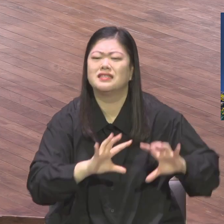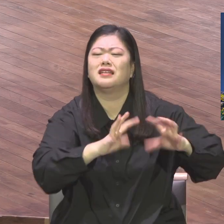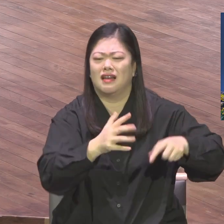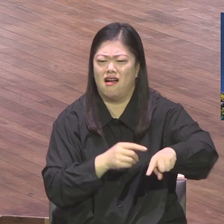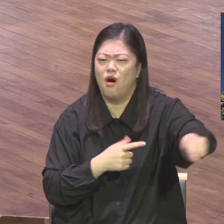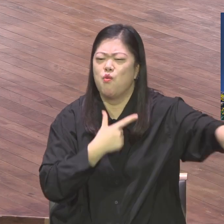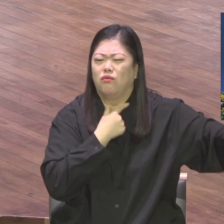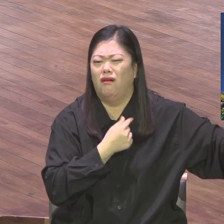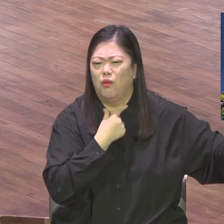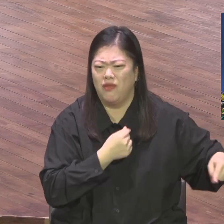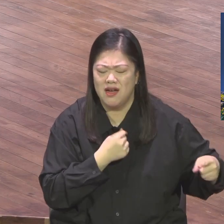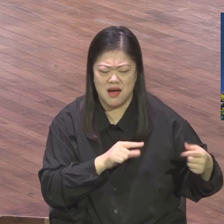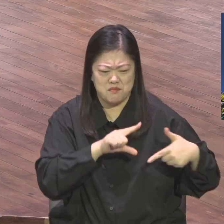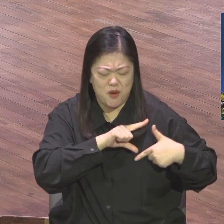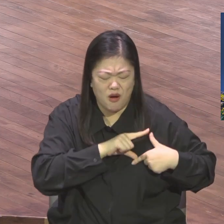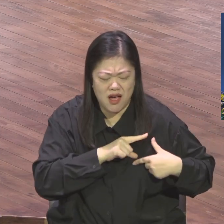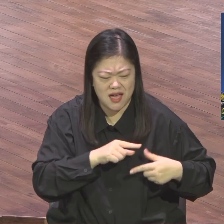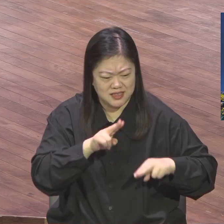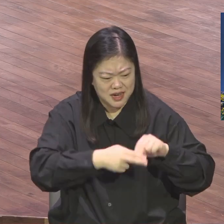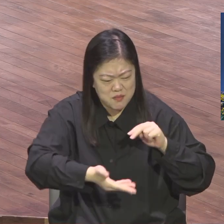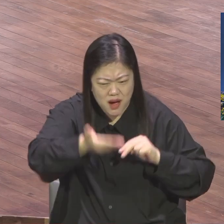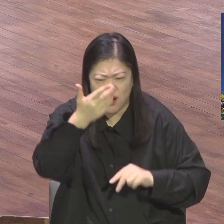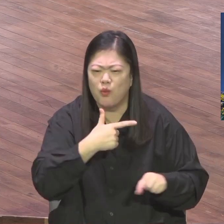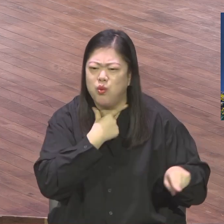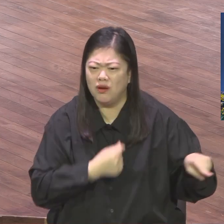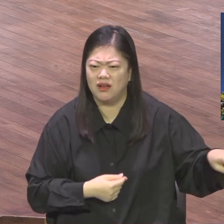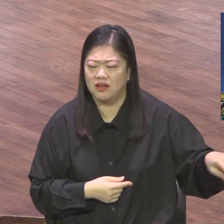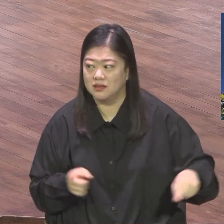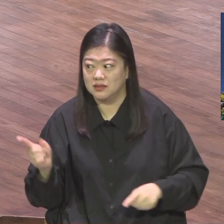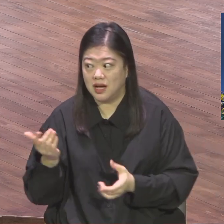말하면 창세기 3장, 6장, 11장